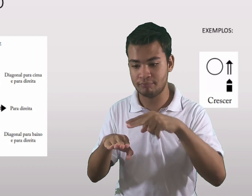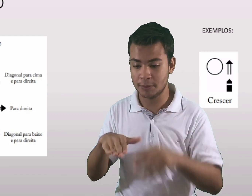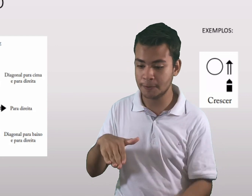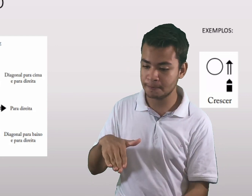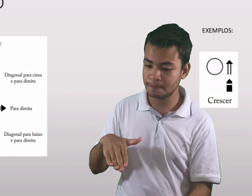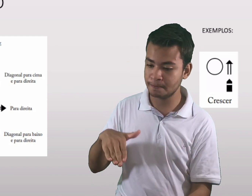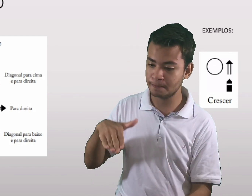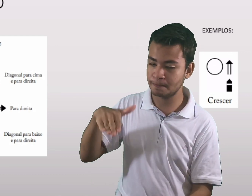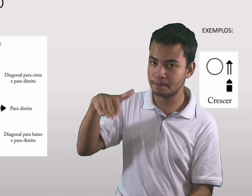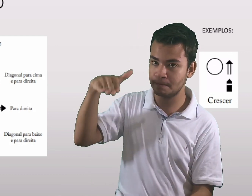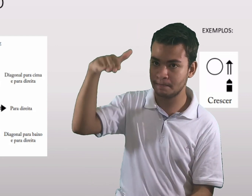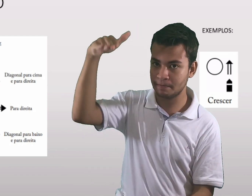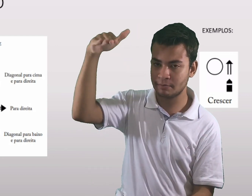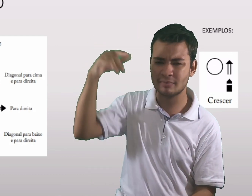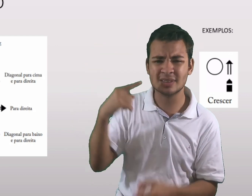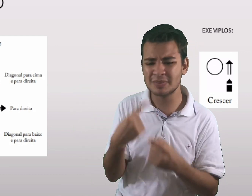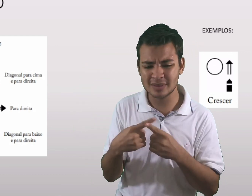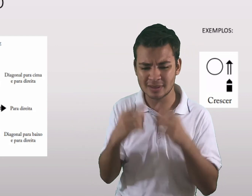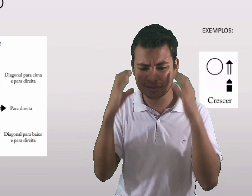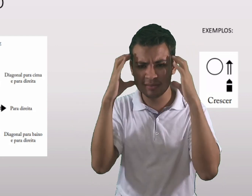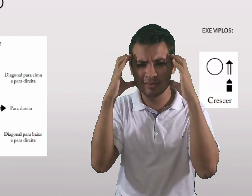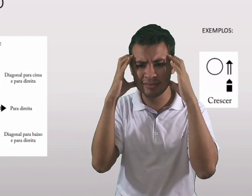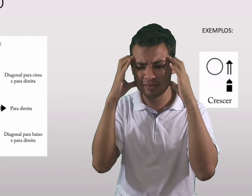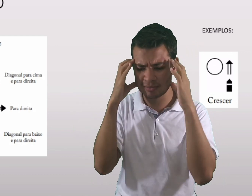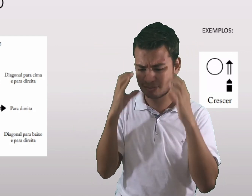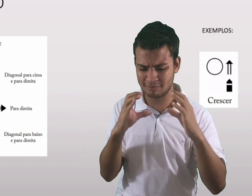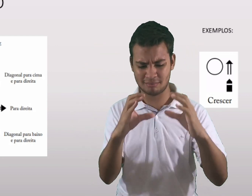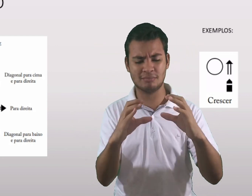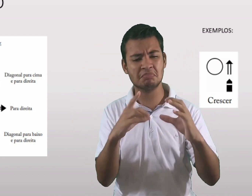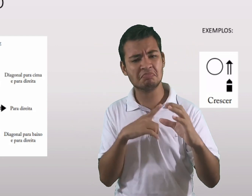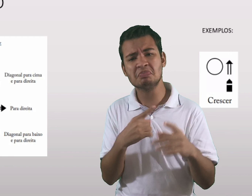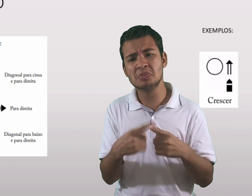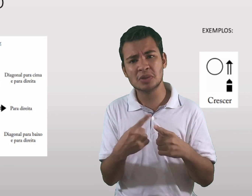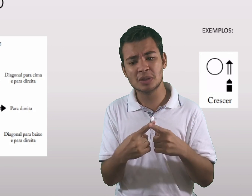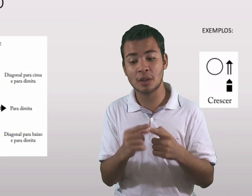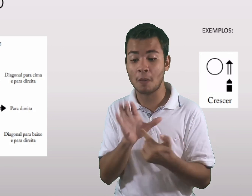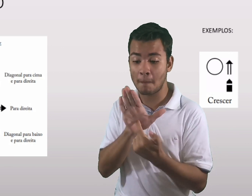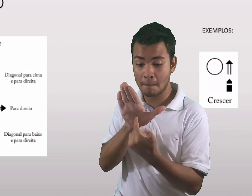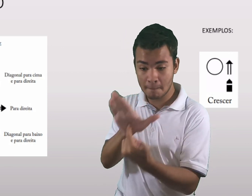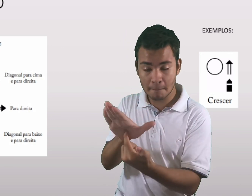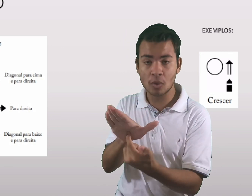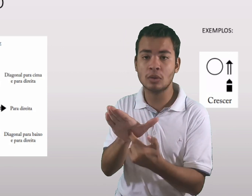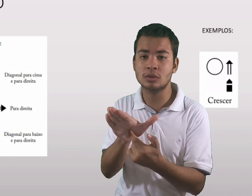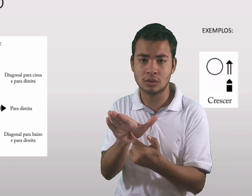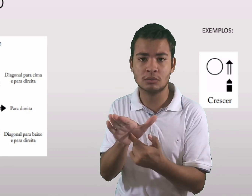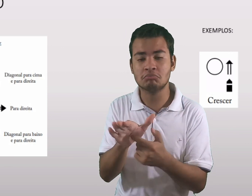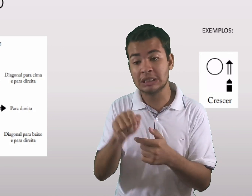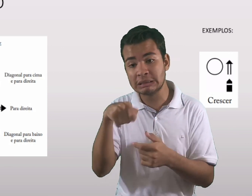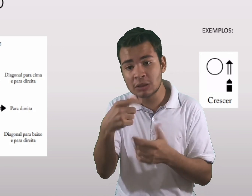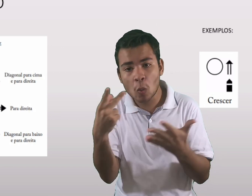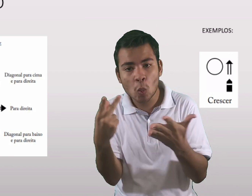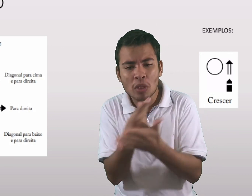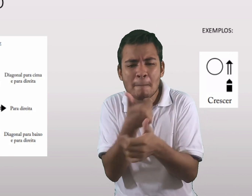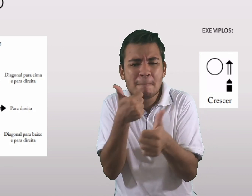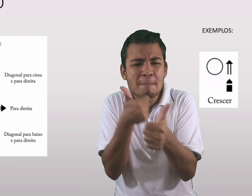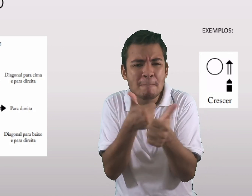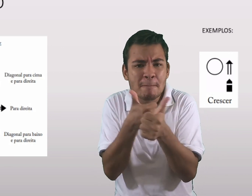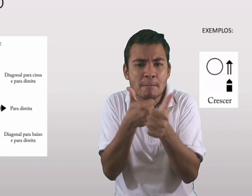vendo ela de cima. Por que que eu tenho a cabeça escrita aí? Porque ela mostra que esse